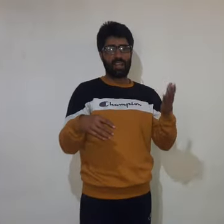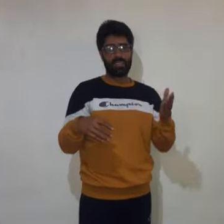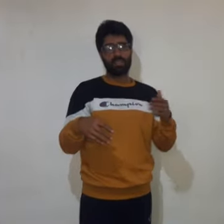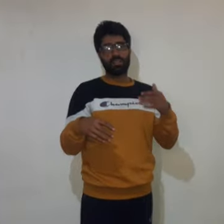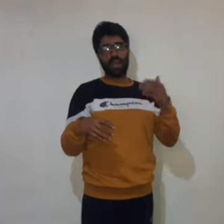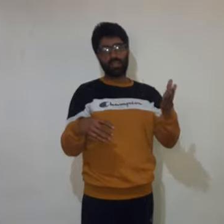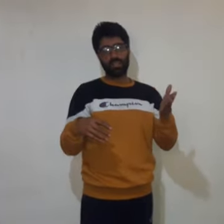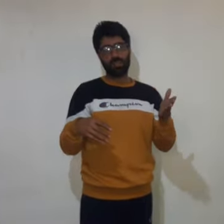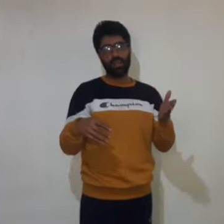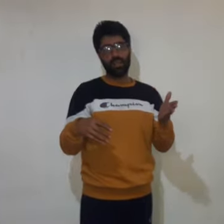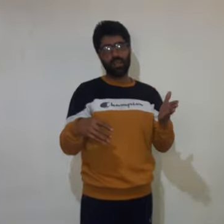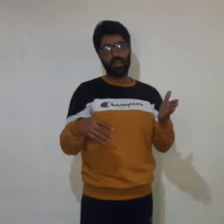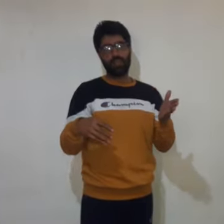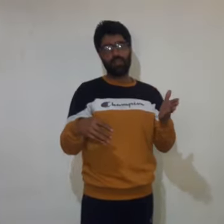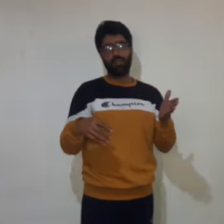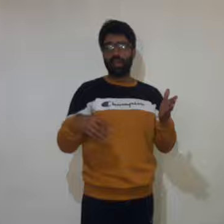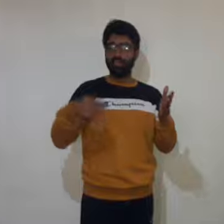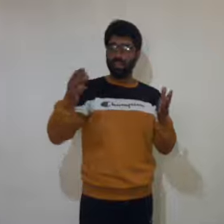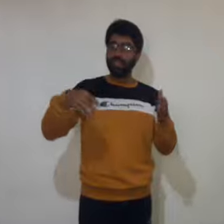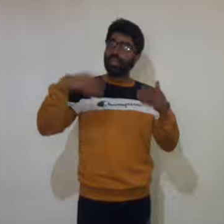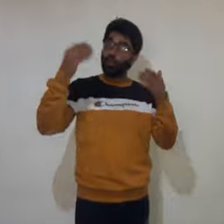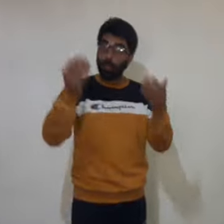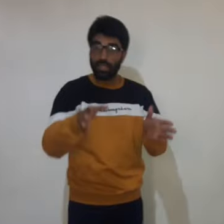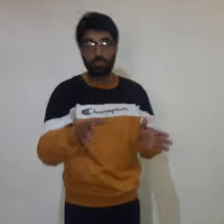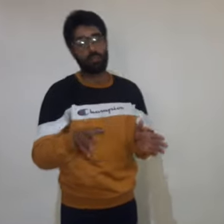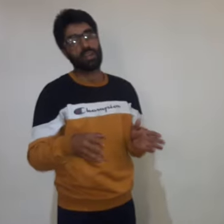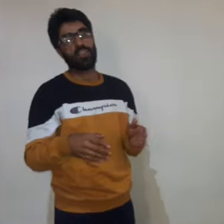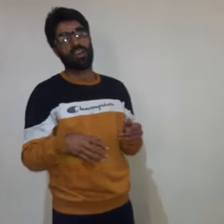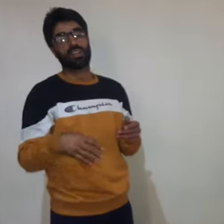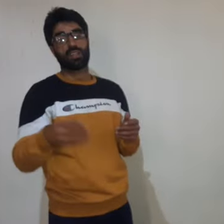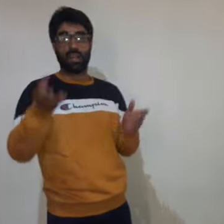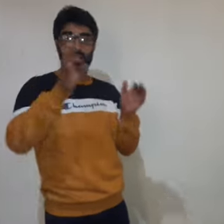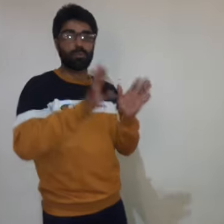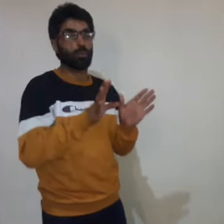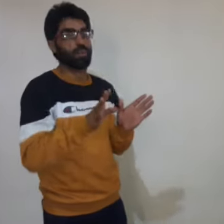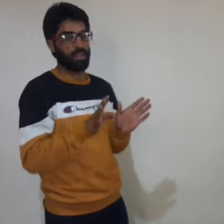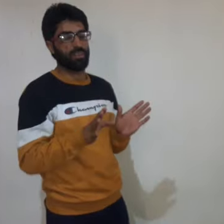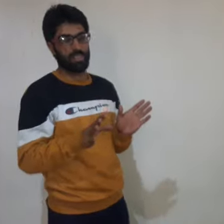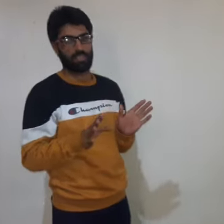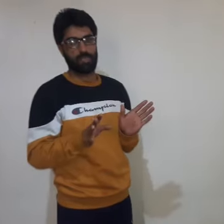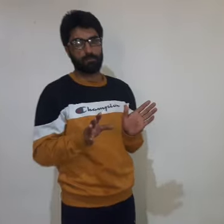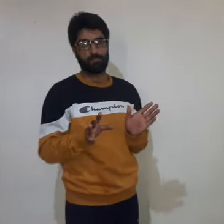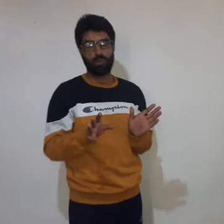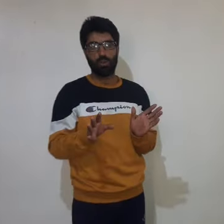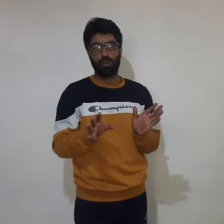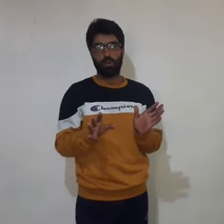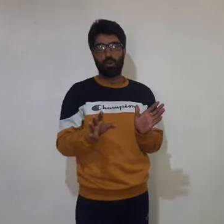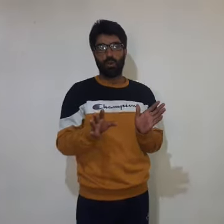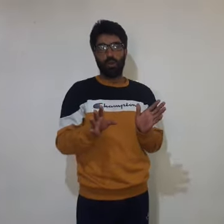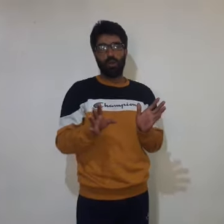स्नैक्स, कैटल्स में ये, इवन की ह्यूमंस में भी ये इफेक्ट करता है इस प्रोटीन की वजह से।